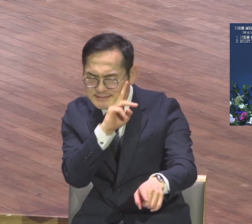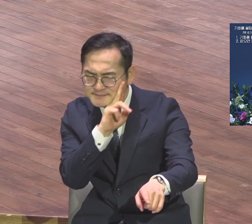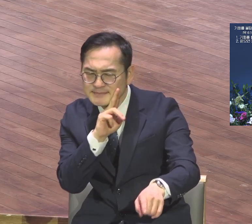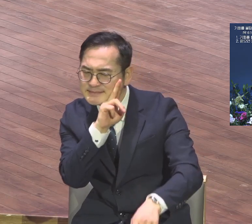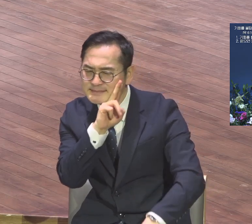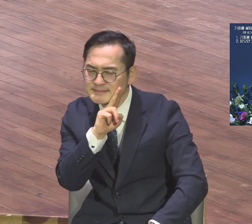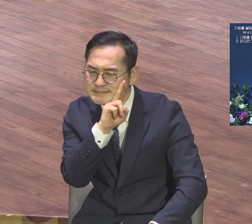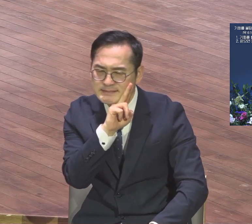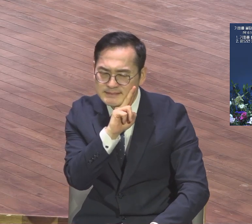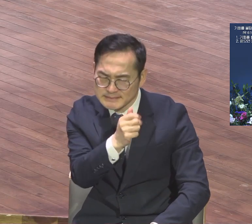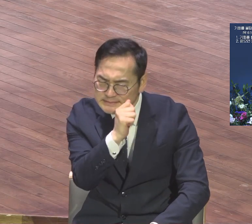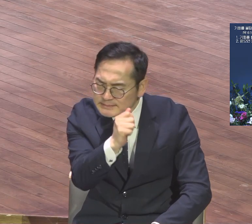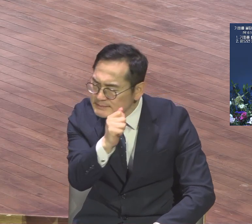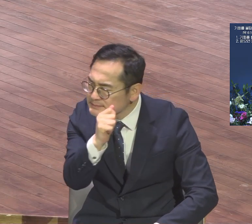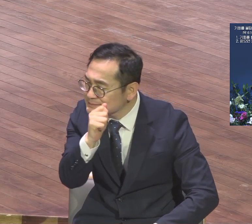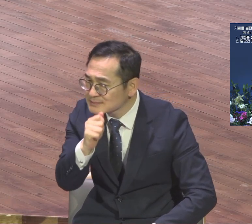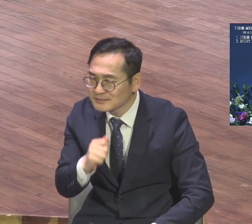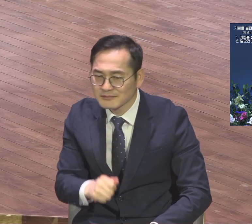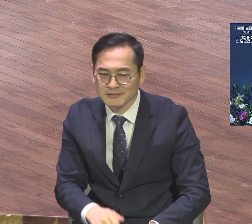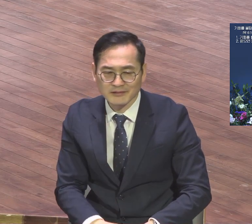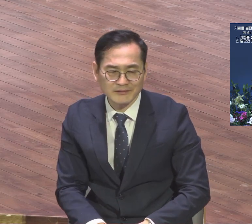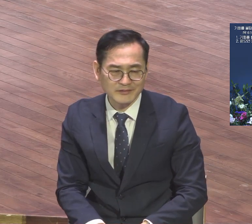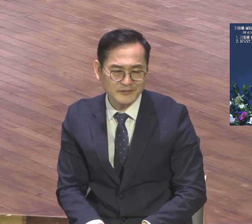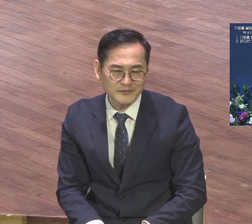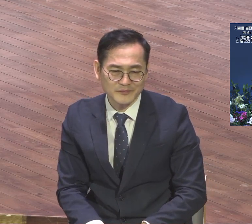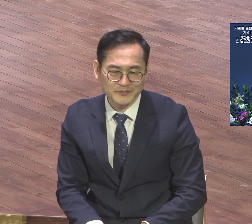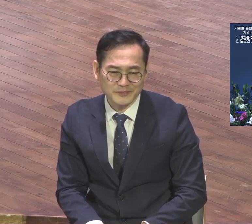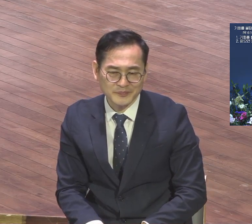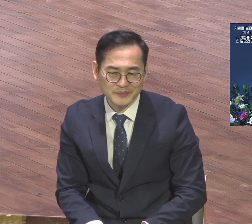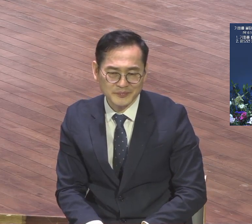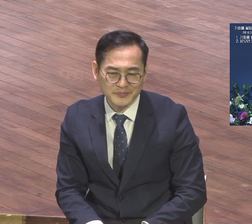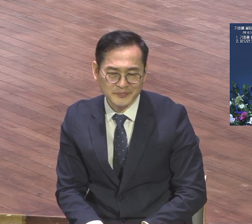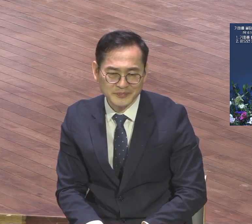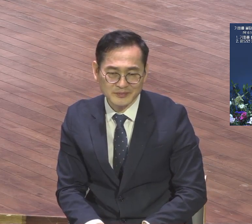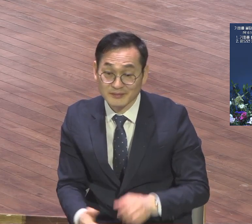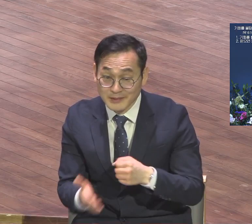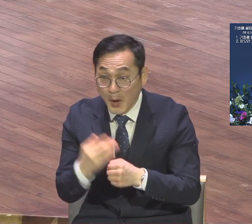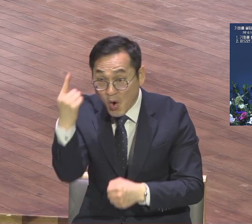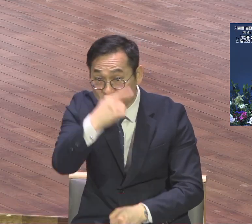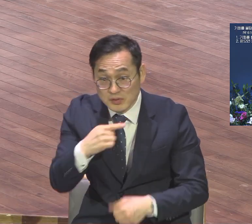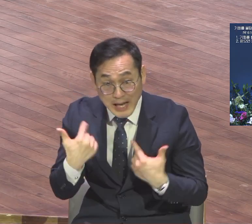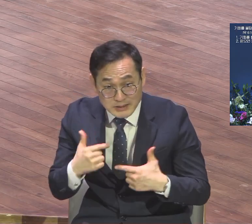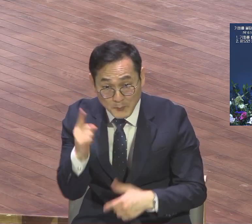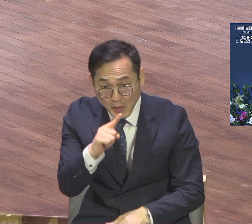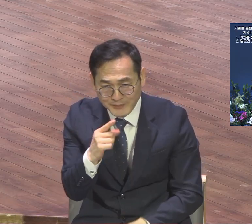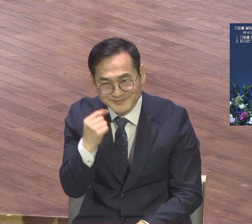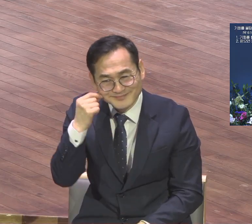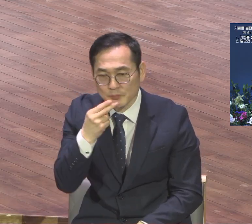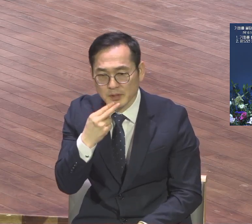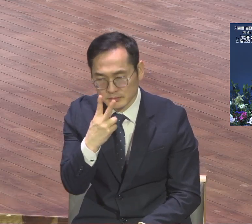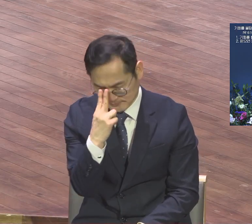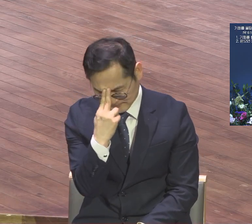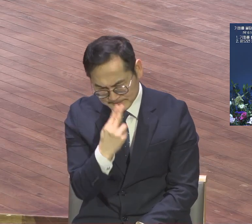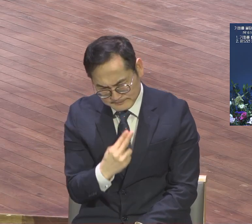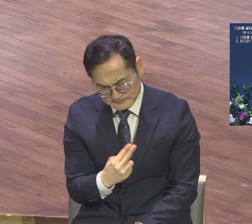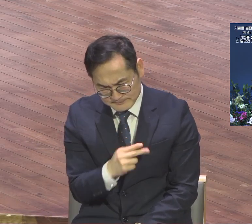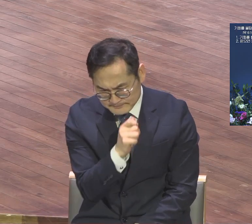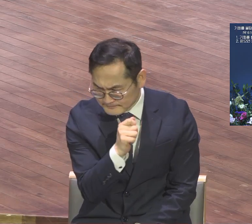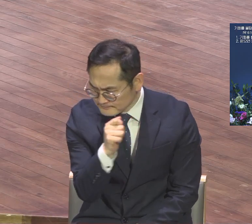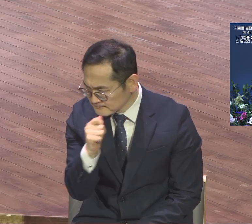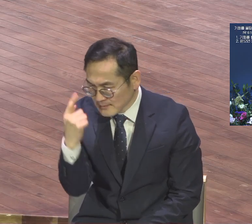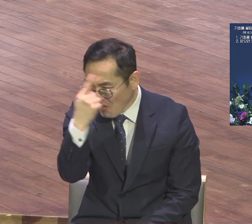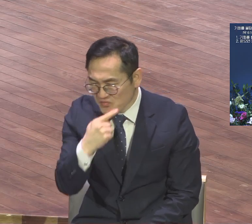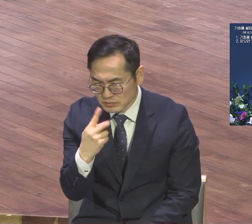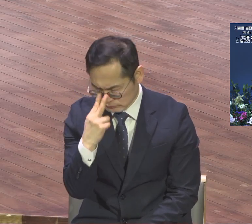많아요. 한국 사람처럼 의심 많은 민족이 없어요. 의심 많다 보니까 얼굴이 편치 않아요. 다 의심하니까.